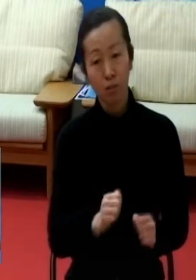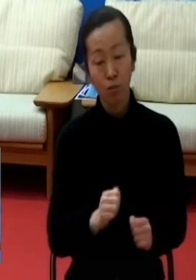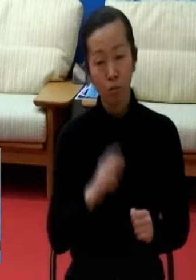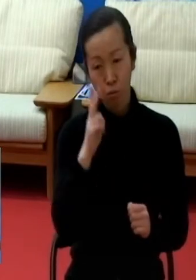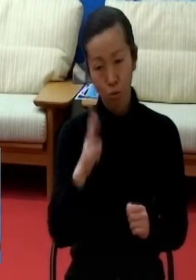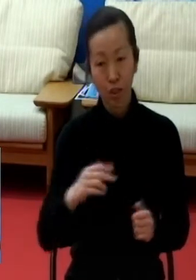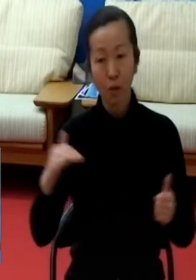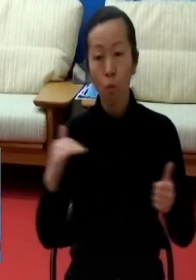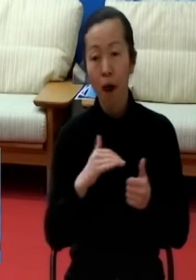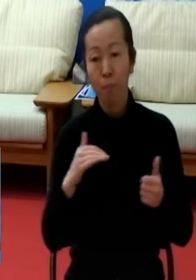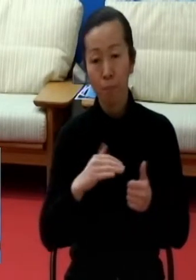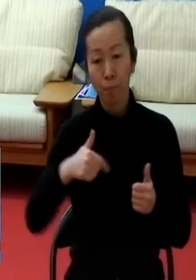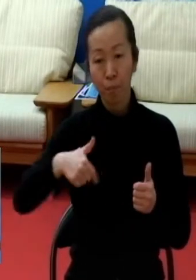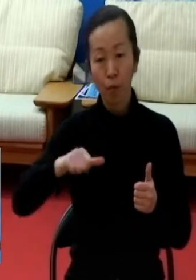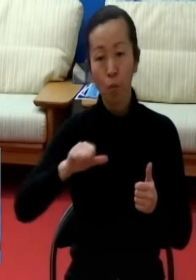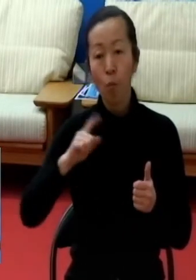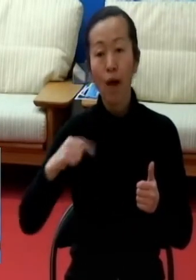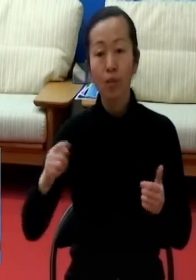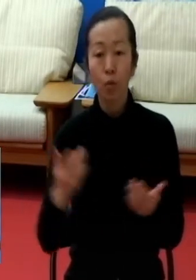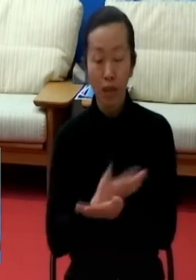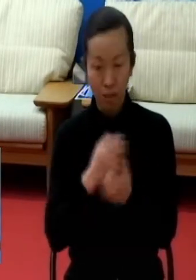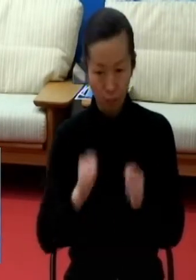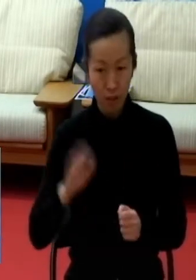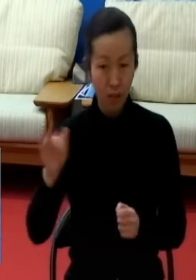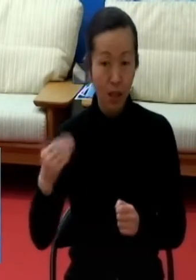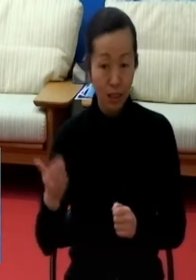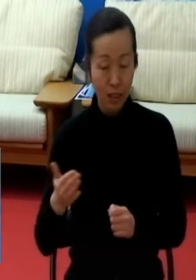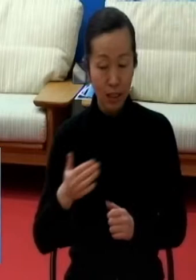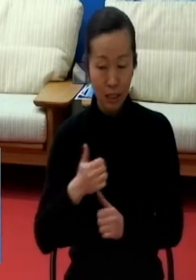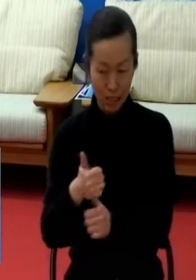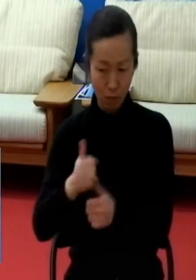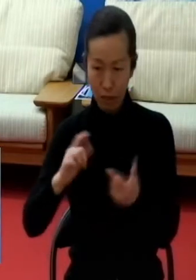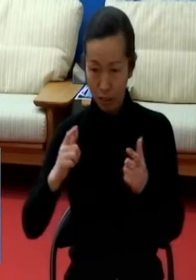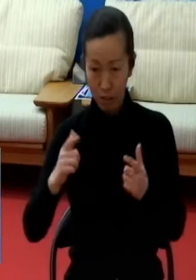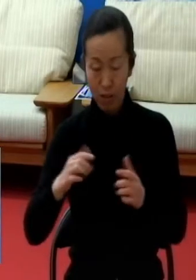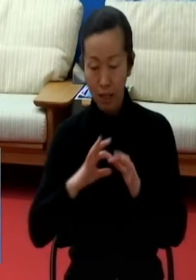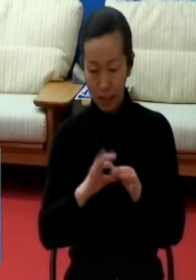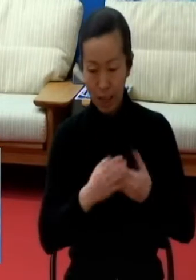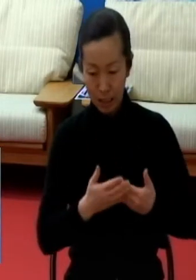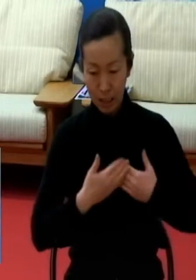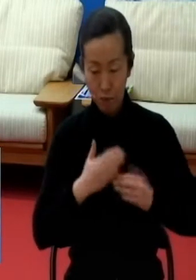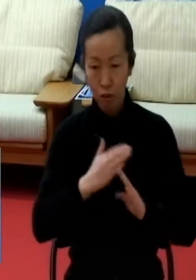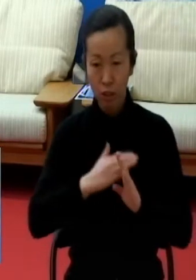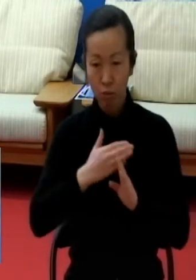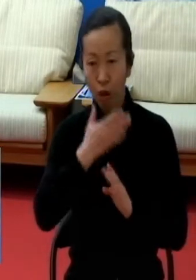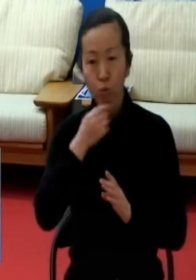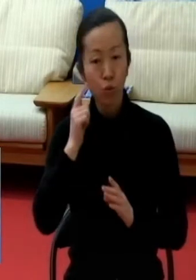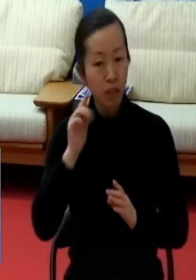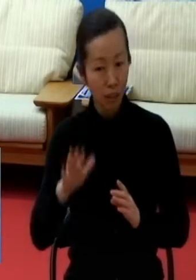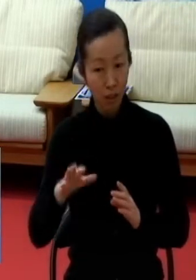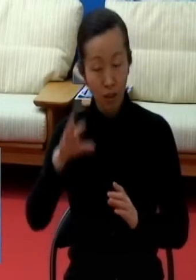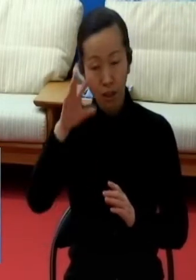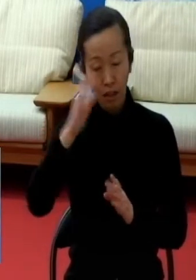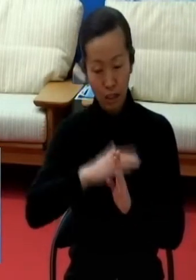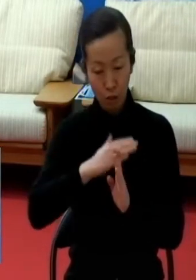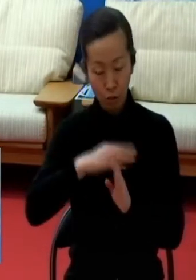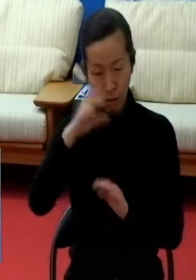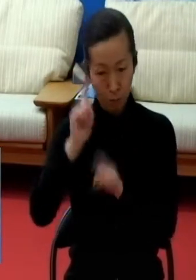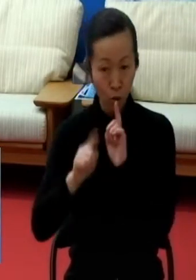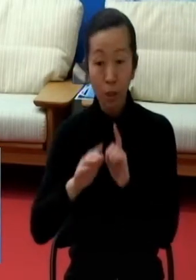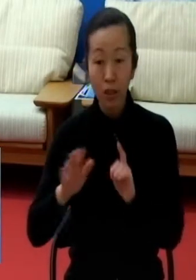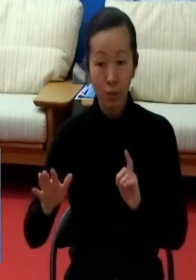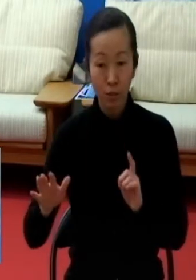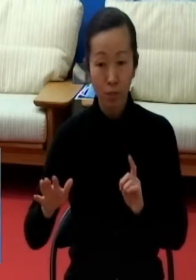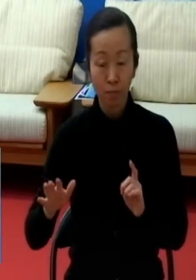。 제자는 그렇지 않습니다. 弟子は違います。 관심이 복음입니다. 関心が福音です。 기준이 말씀입니다. 基準が御言葉です。 제자와